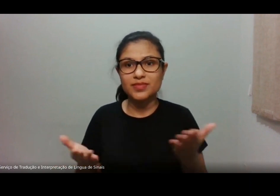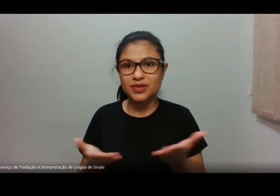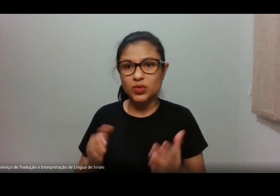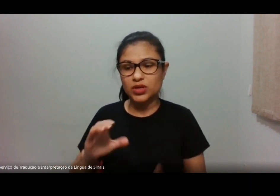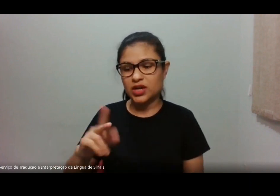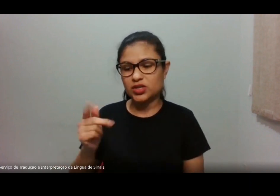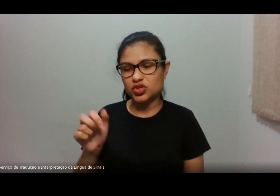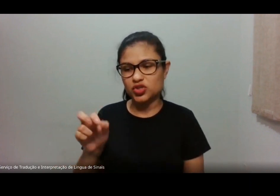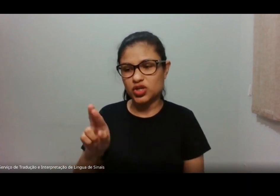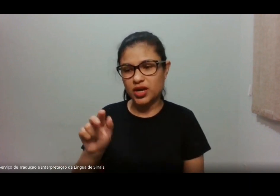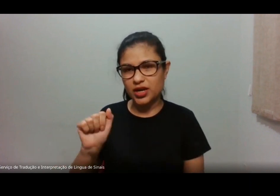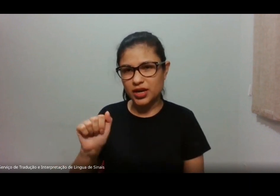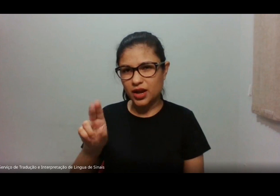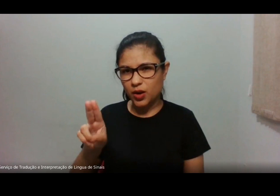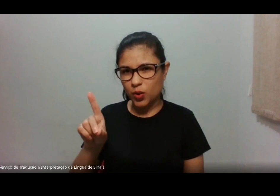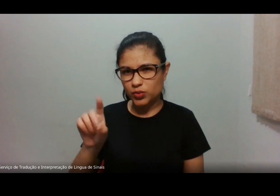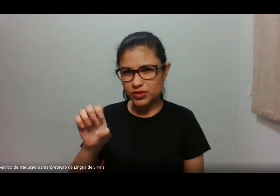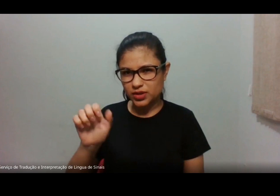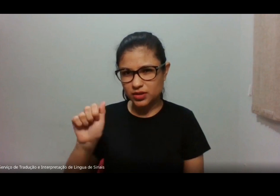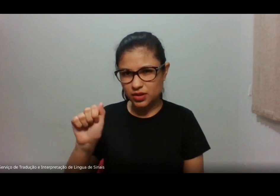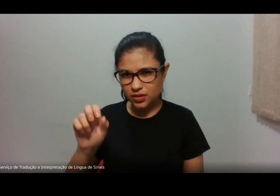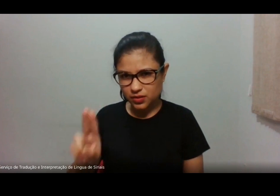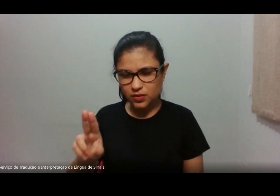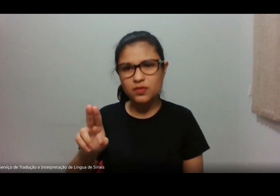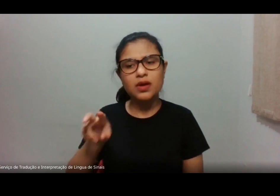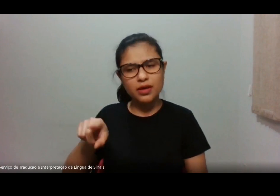E vejamos agora Charrodot, analista de discursos.